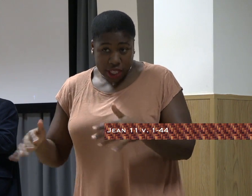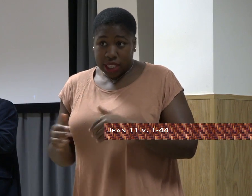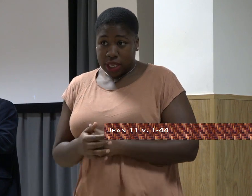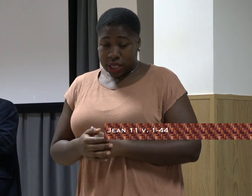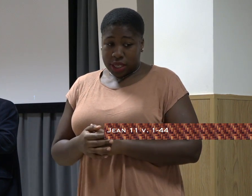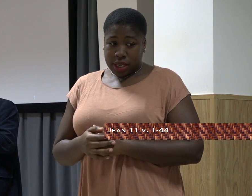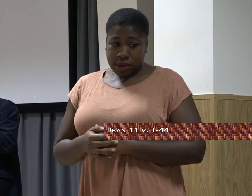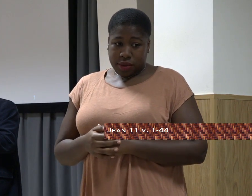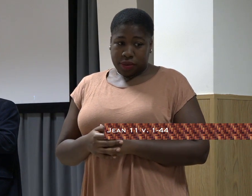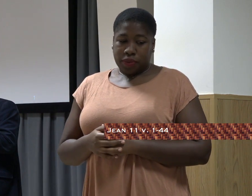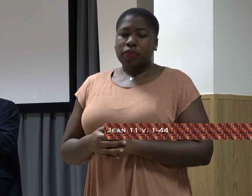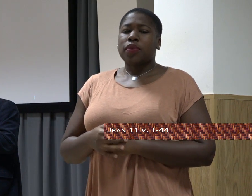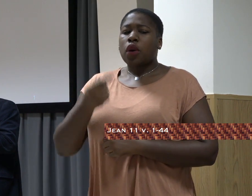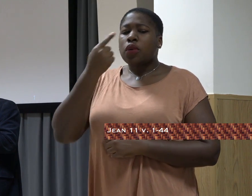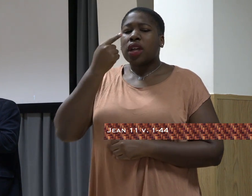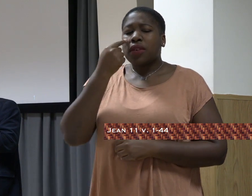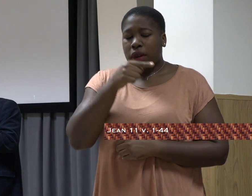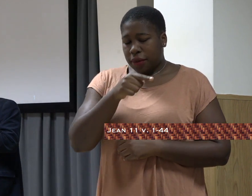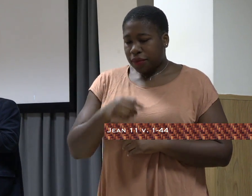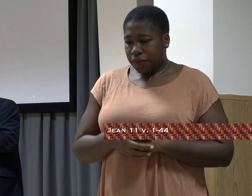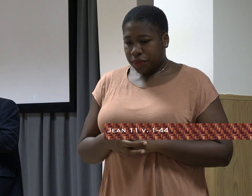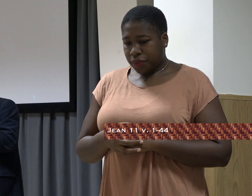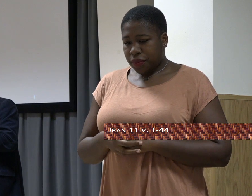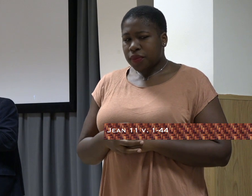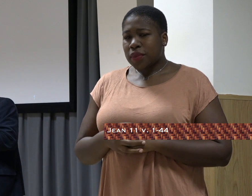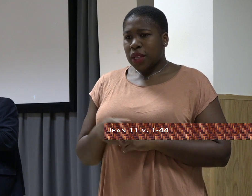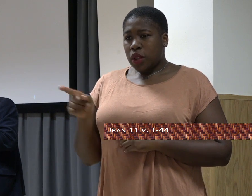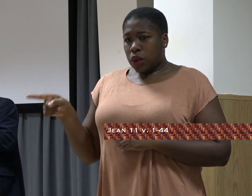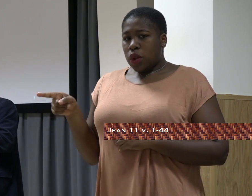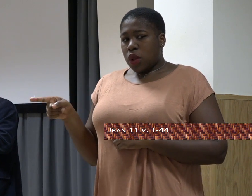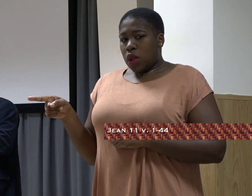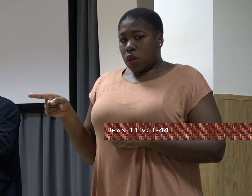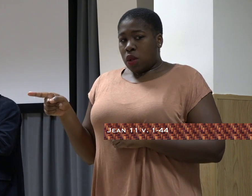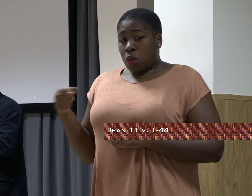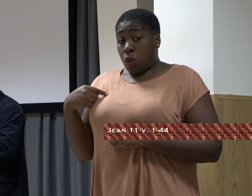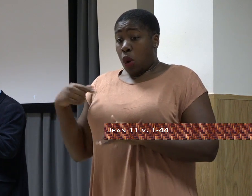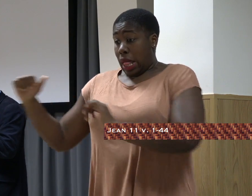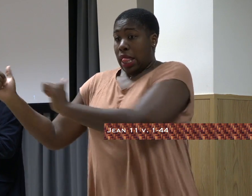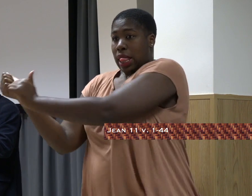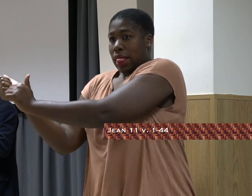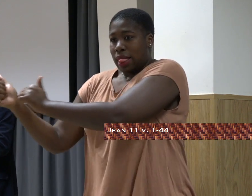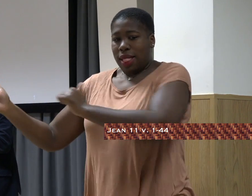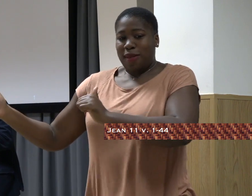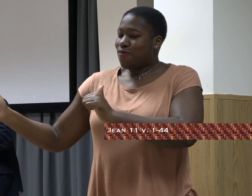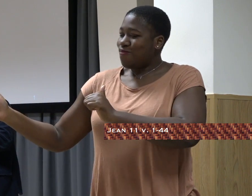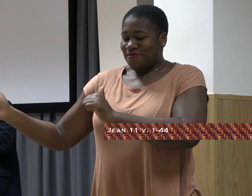vous, afin que vous croyiez, je me réjouis de ce que je n'étais pas là, mais allons vers